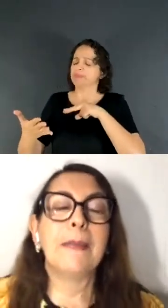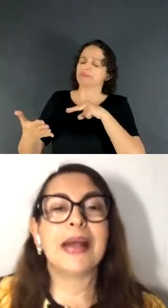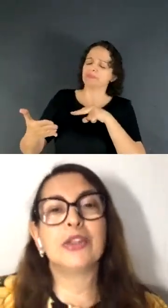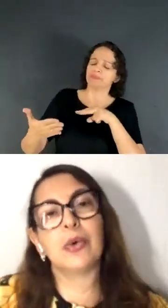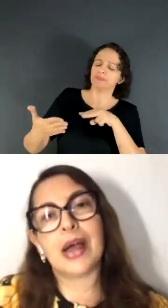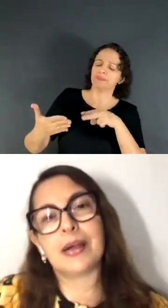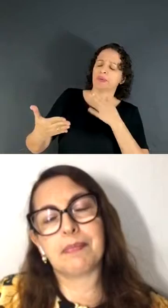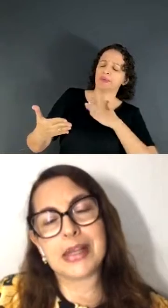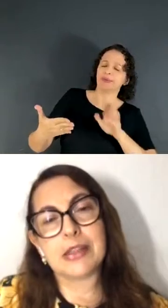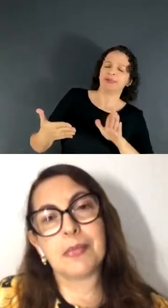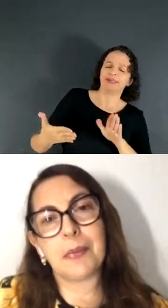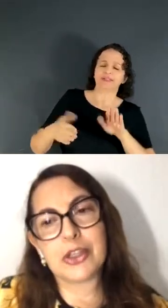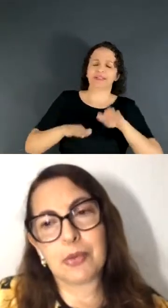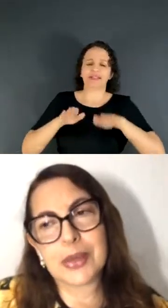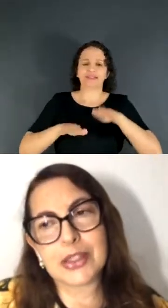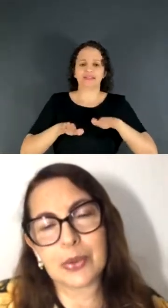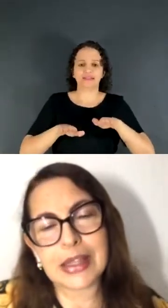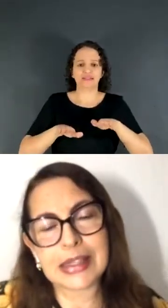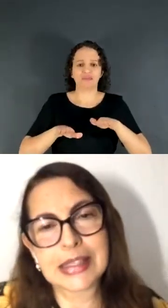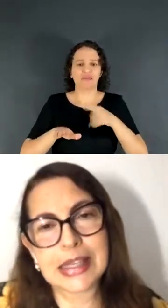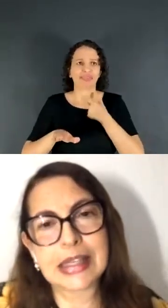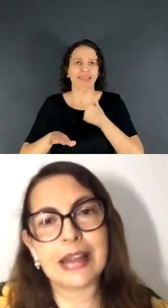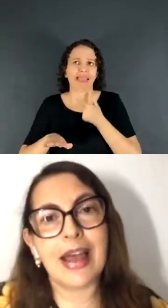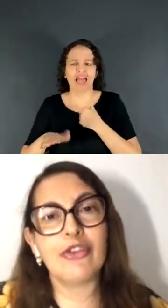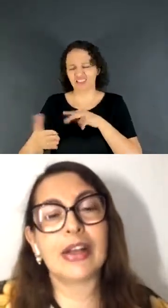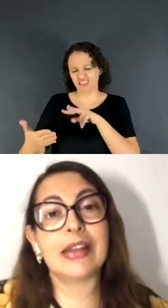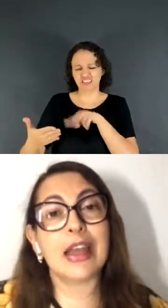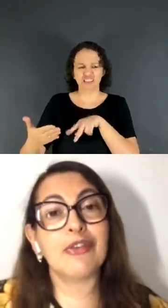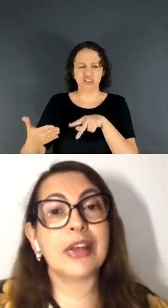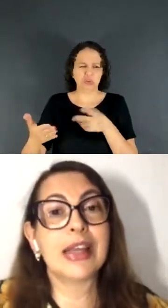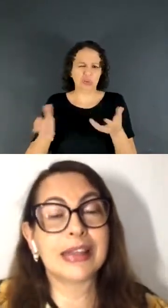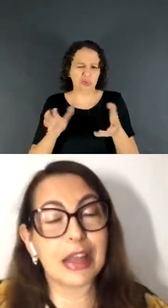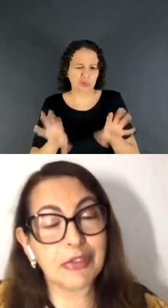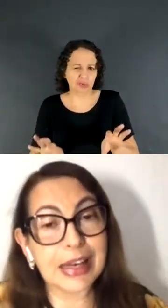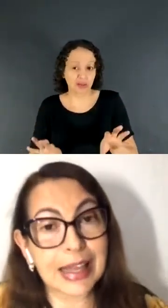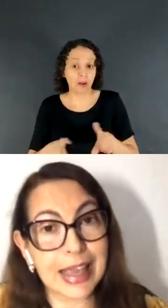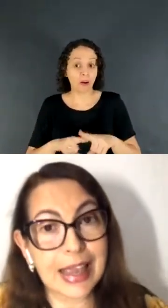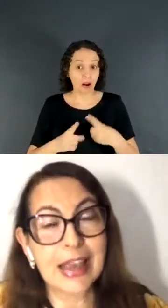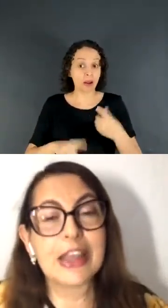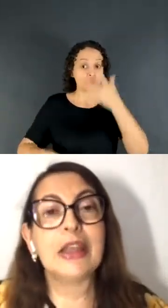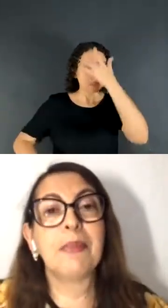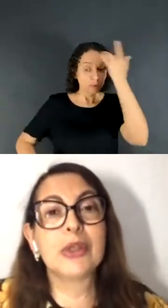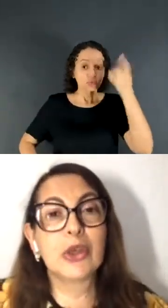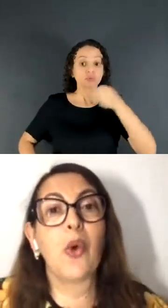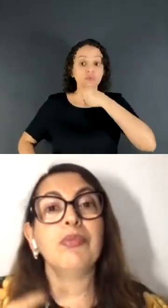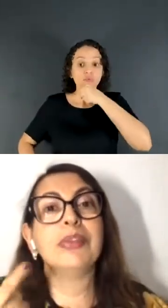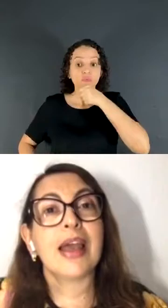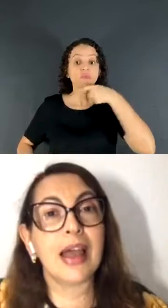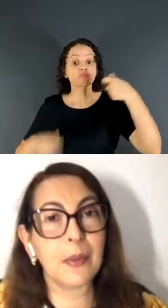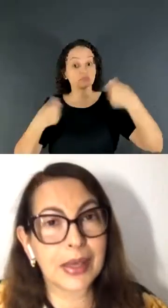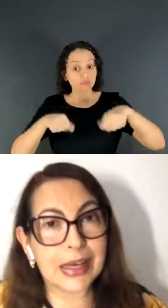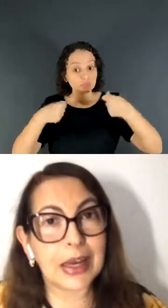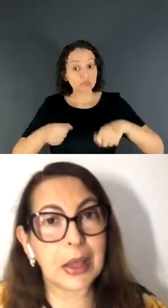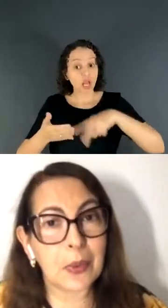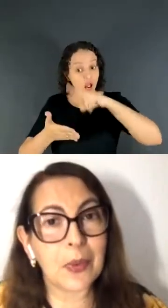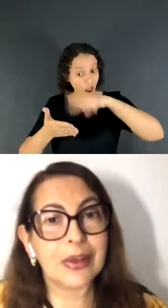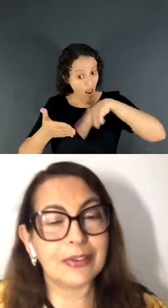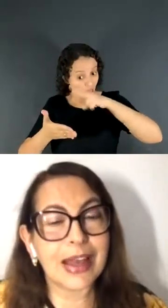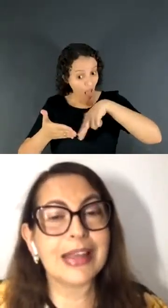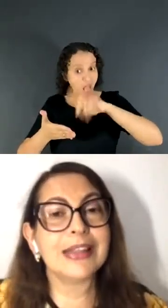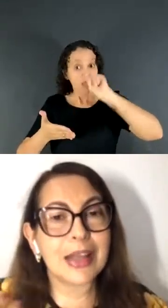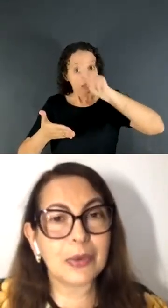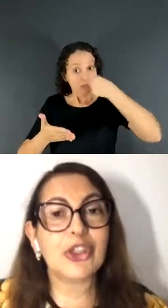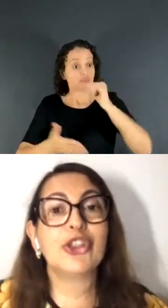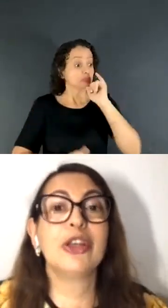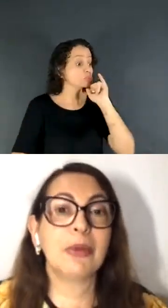né? Mas, principalmente a pessoa da terceira idade, ela deve ler e depois contar o que leu,